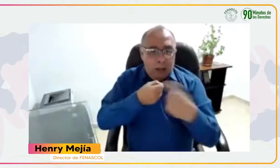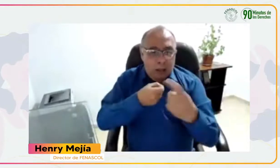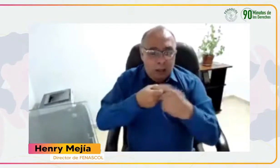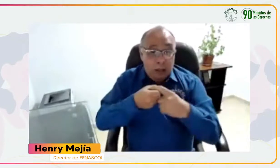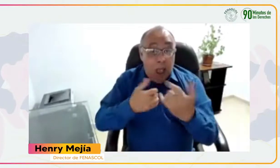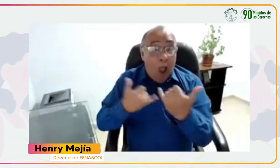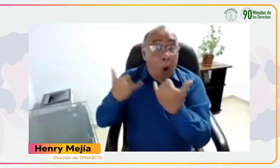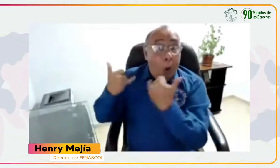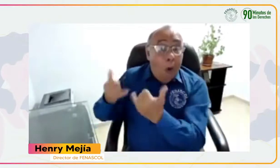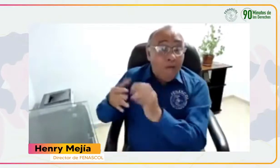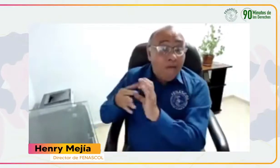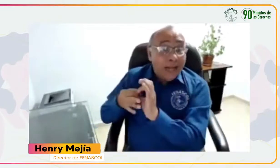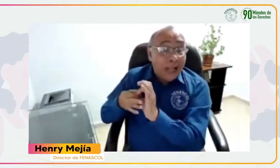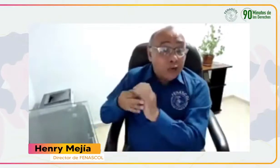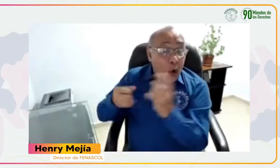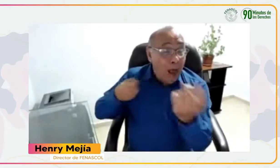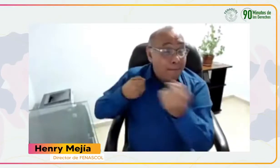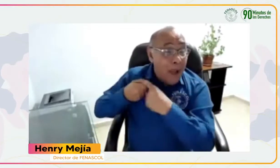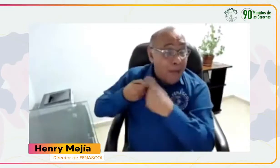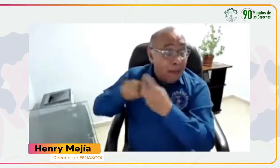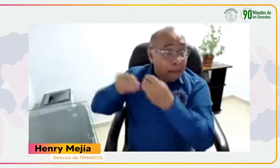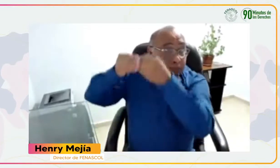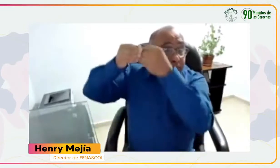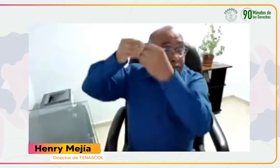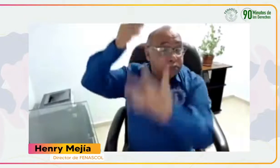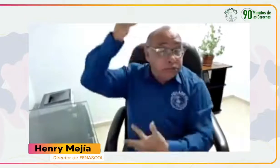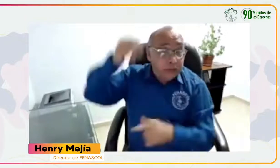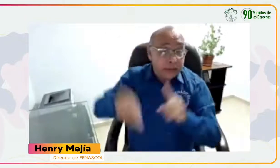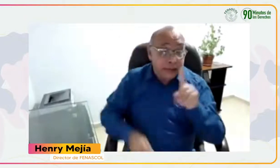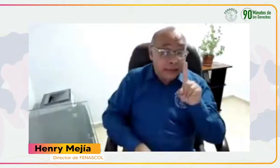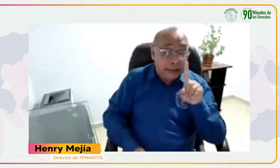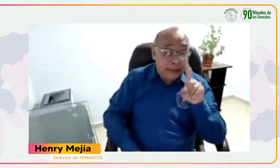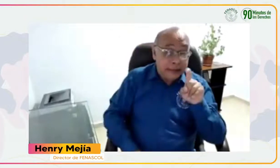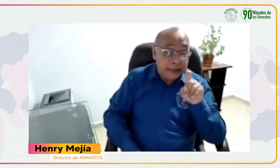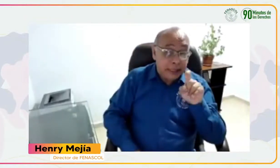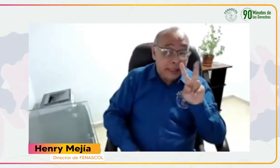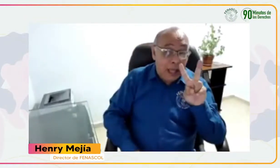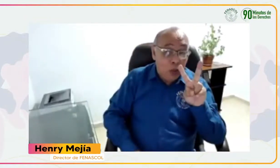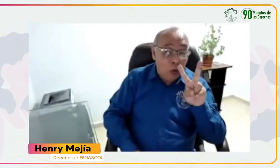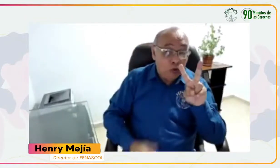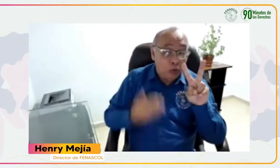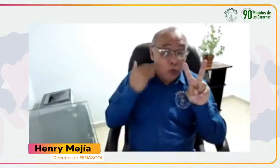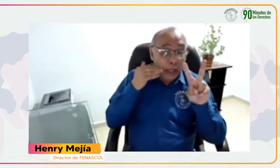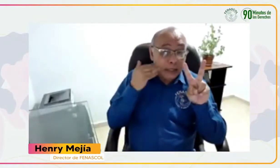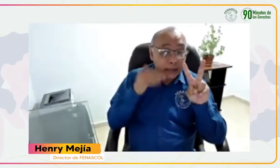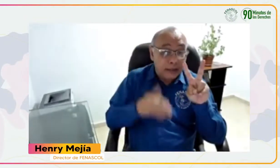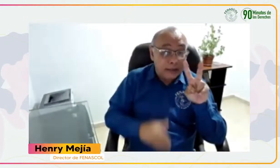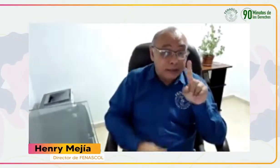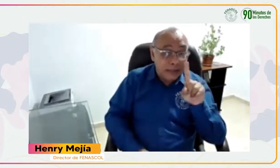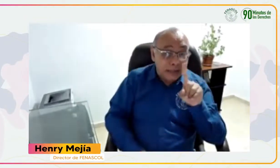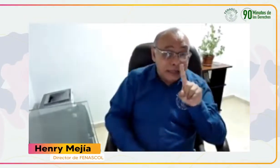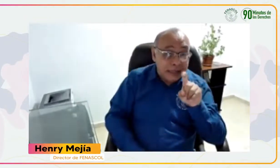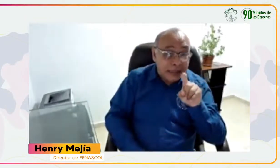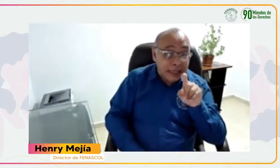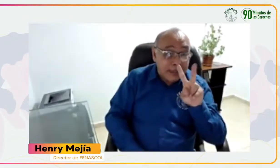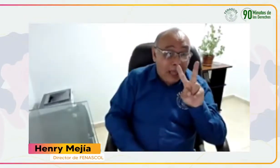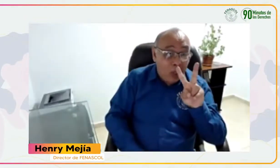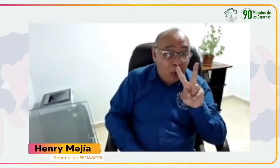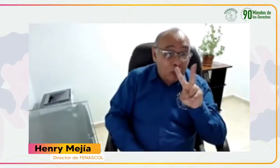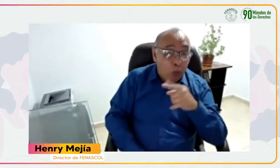hicieron las difusiones. También nosotros desde FENASCOL obtuvimos más o menos un listado de 62 mujeres